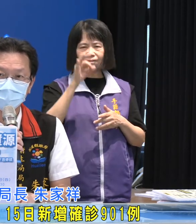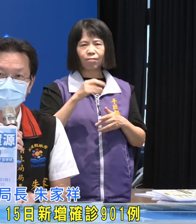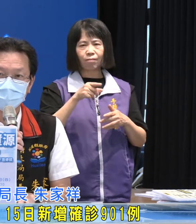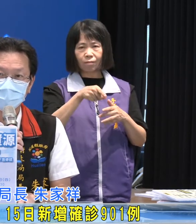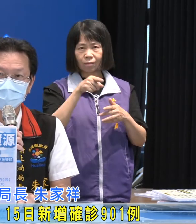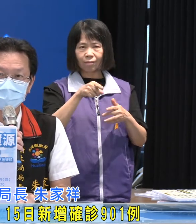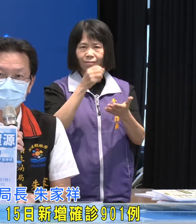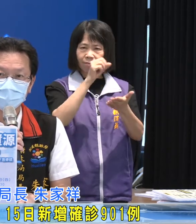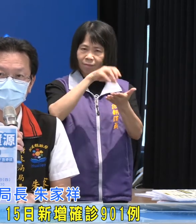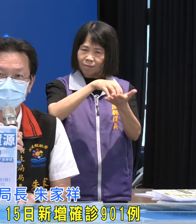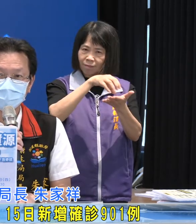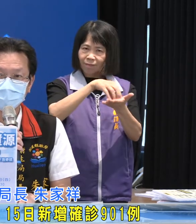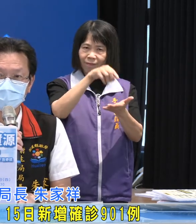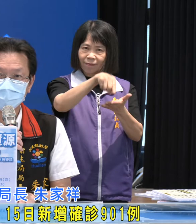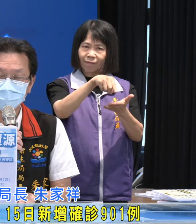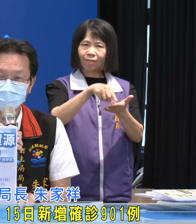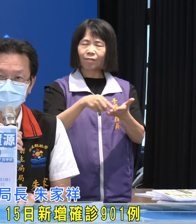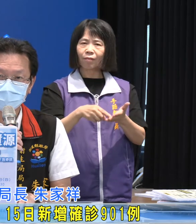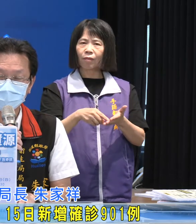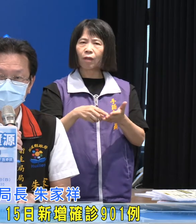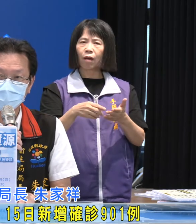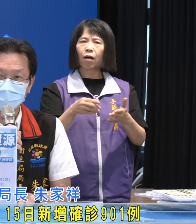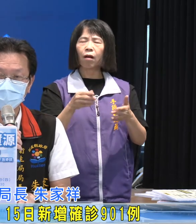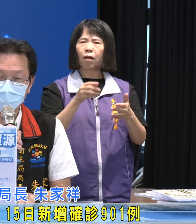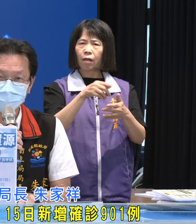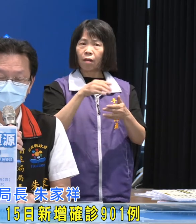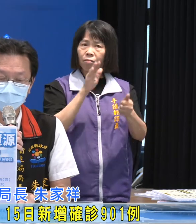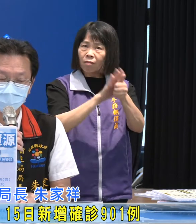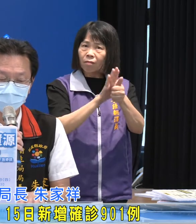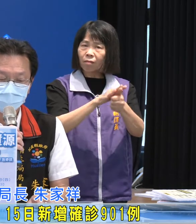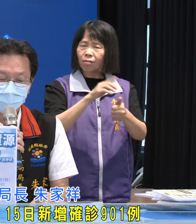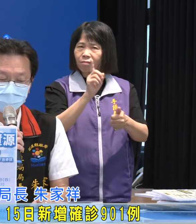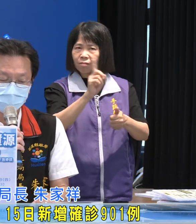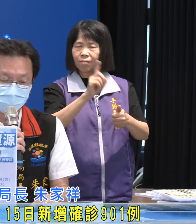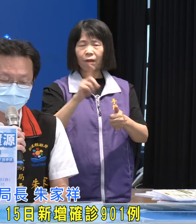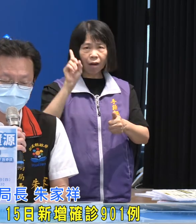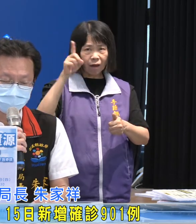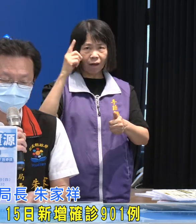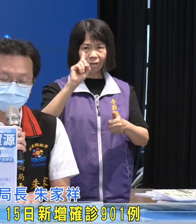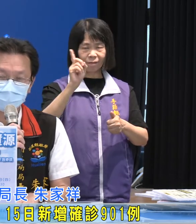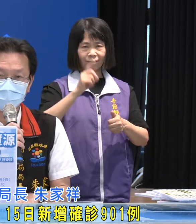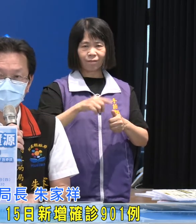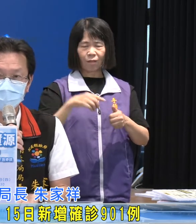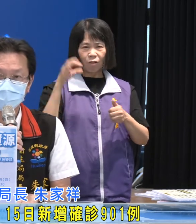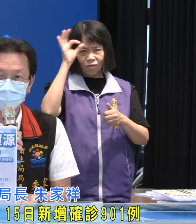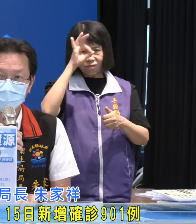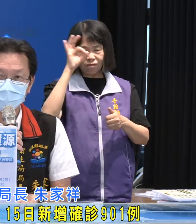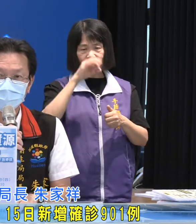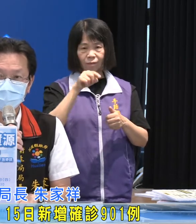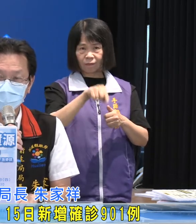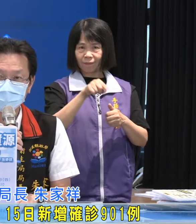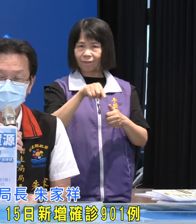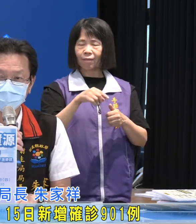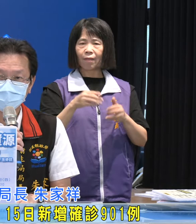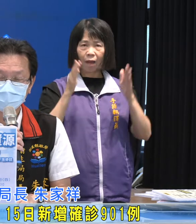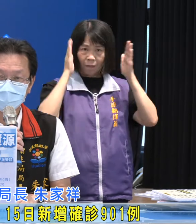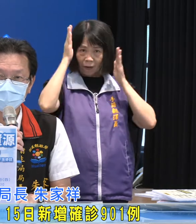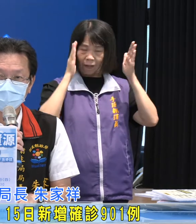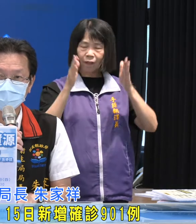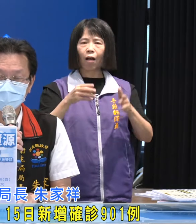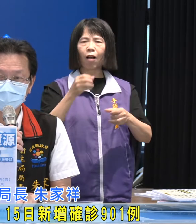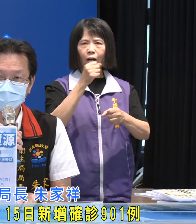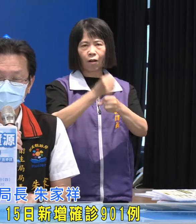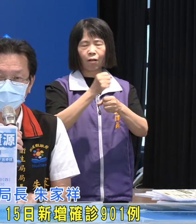它的这个到底它的有效度以及它的来源那确实这一款是在马来西亚组